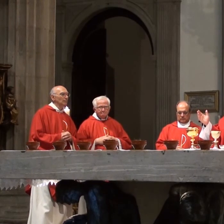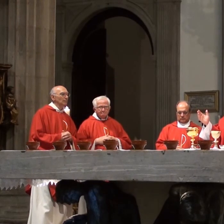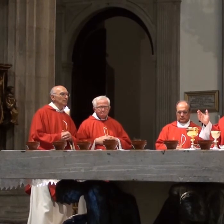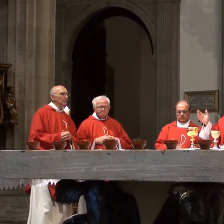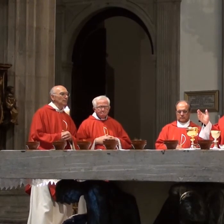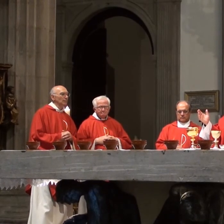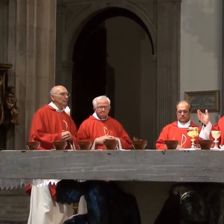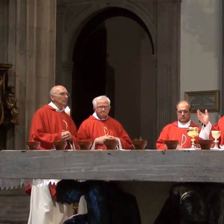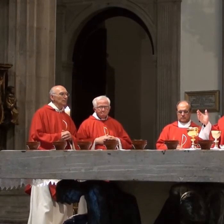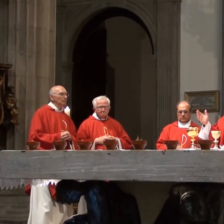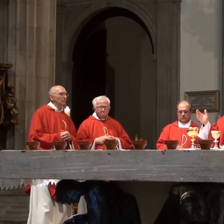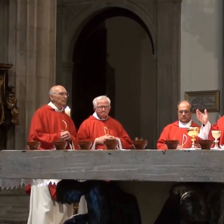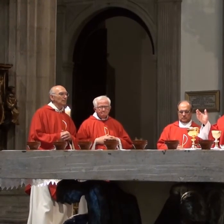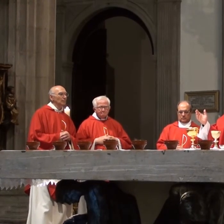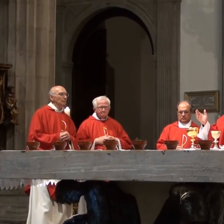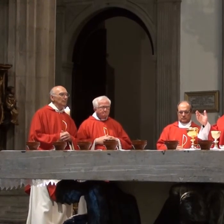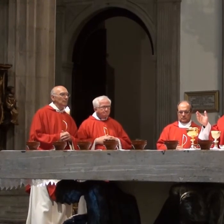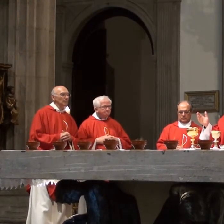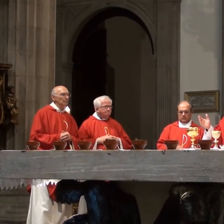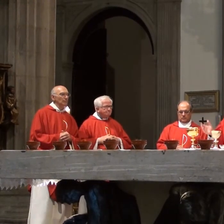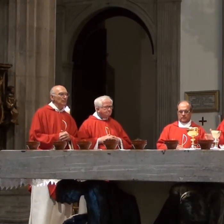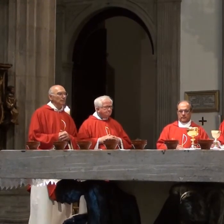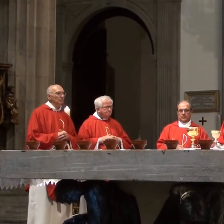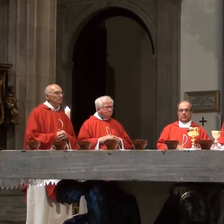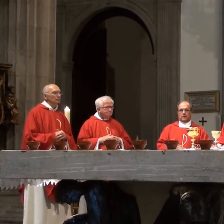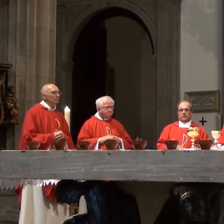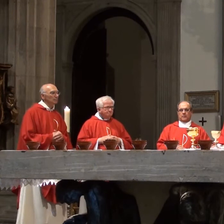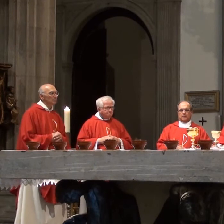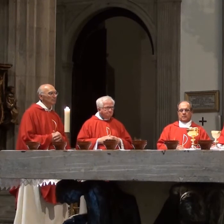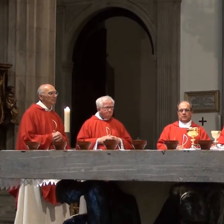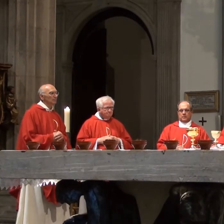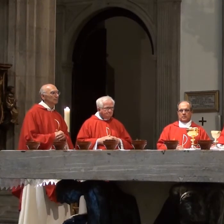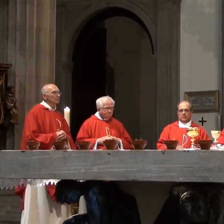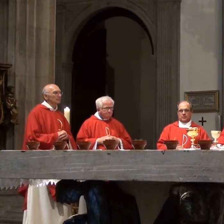arcángeles cantan sin cesar el himno de tu gloria